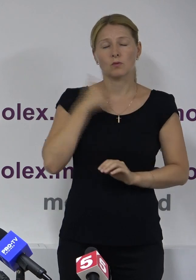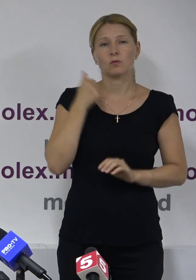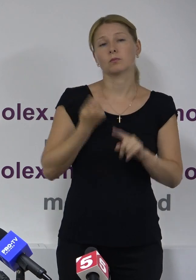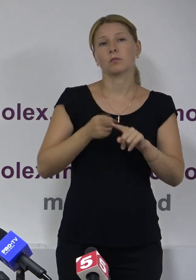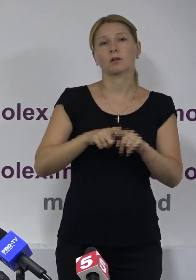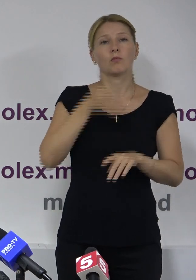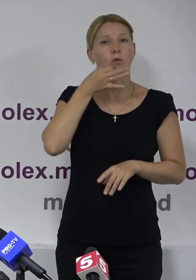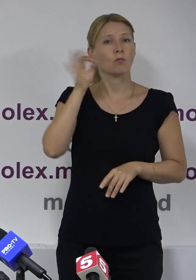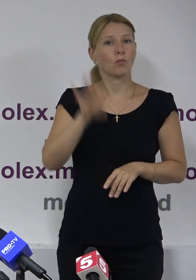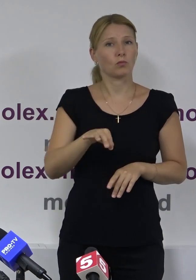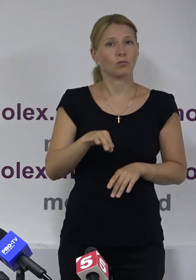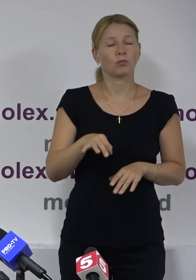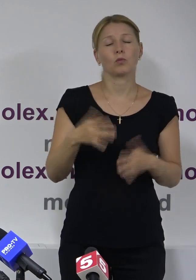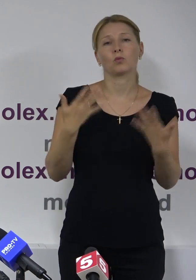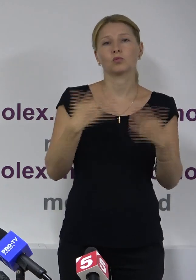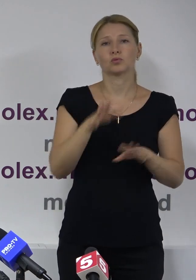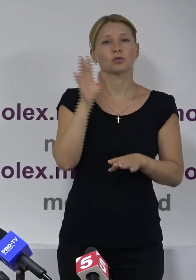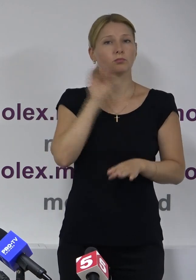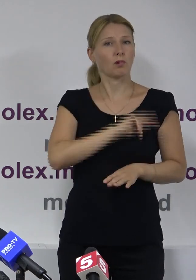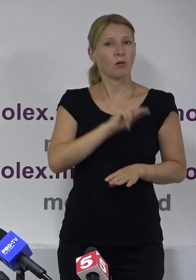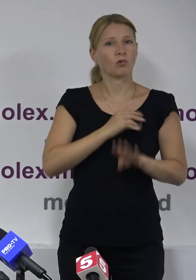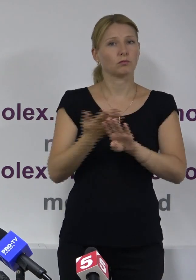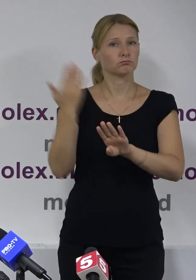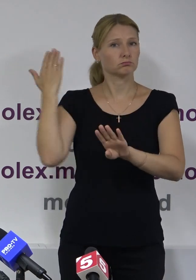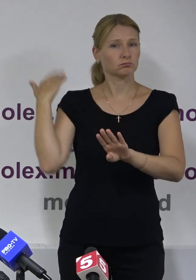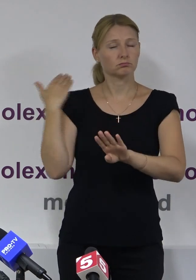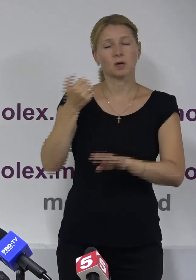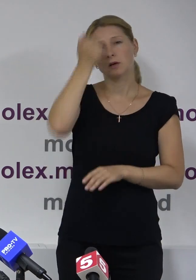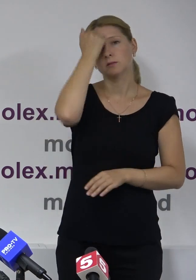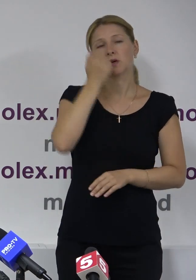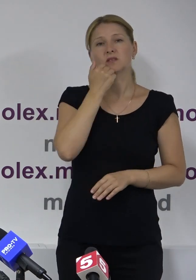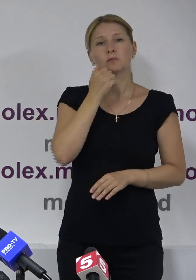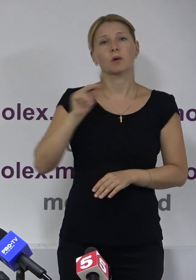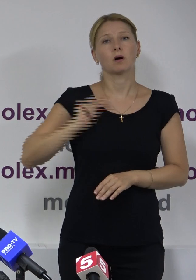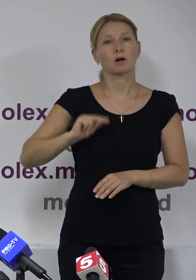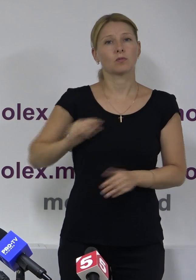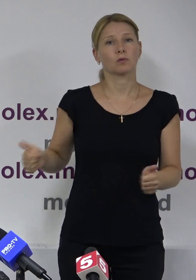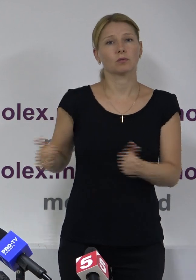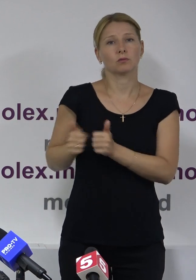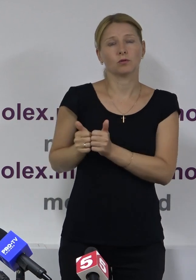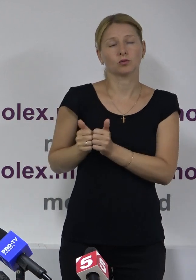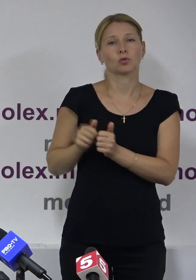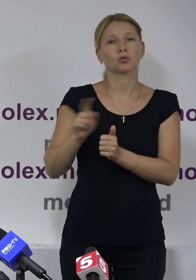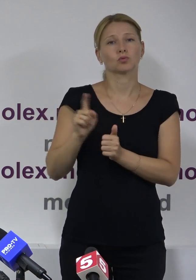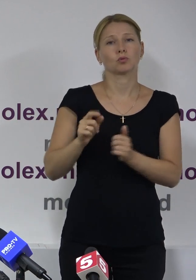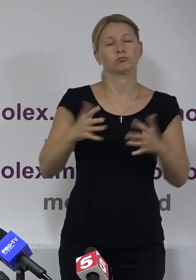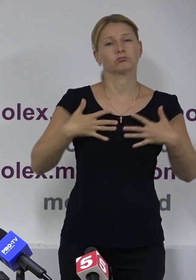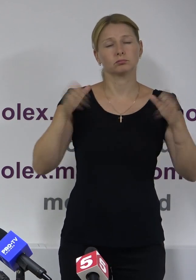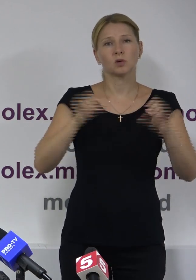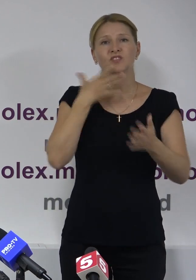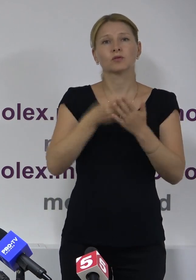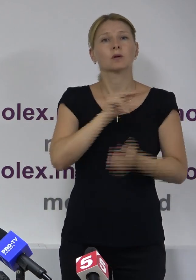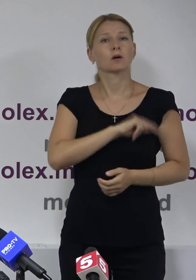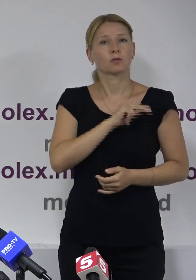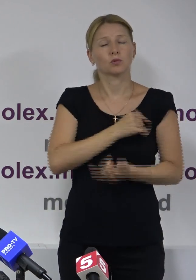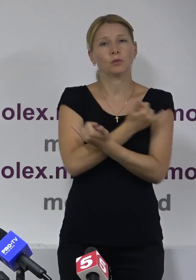o experiență impresionantă în spate. Mulțumesc colegilor care au depus tot efortul în toată această perioadă și